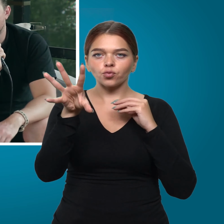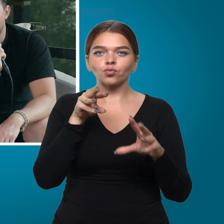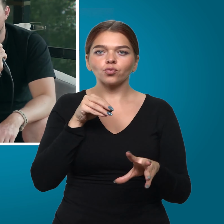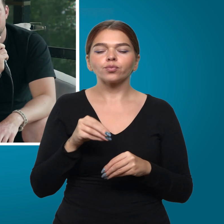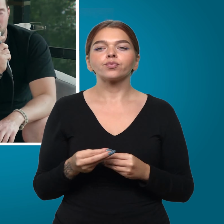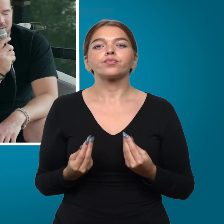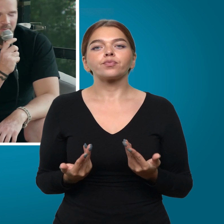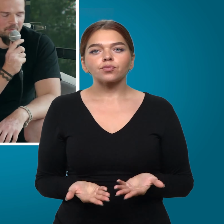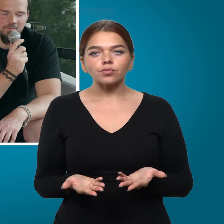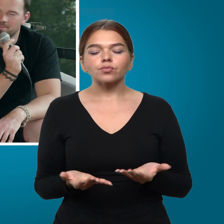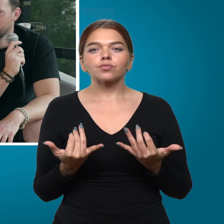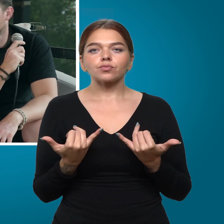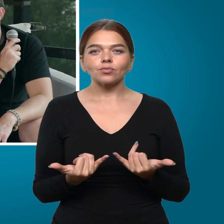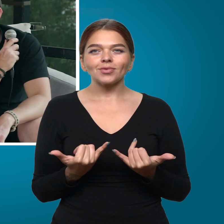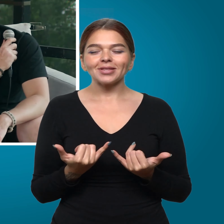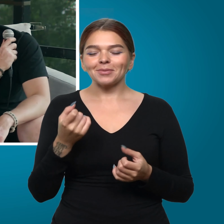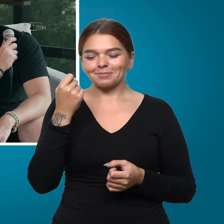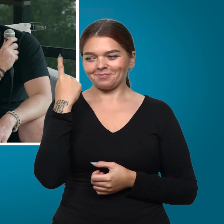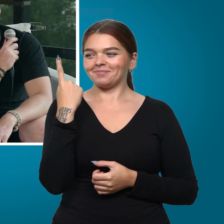to privest, bet...